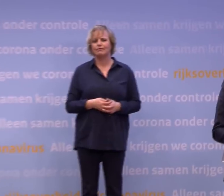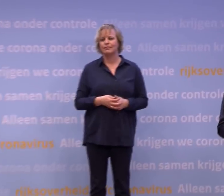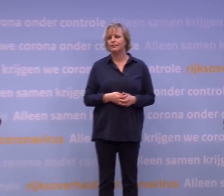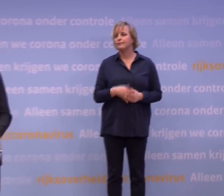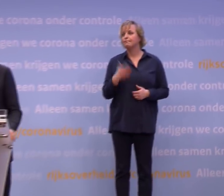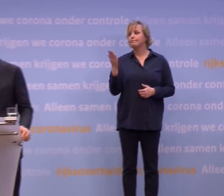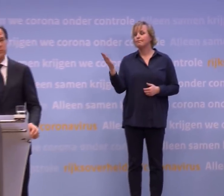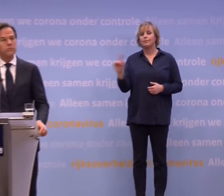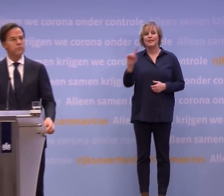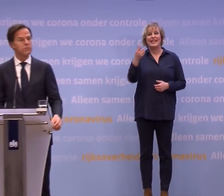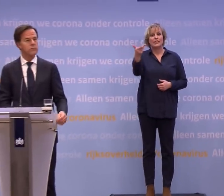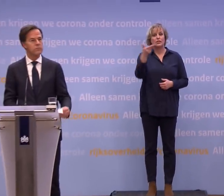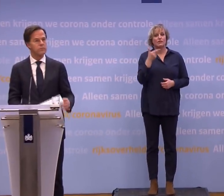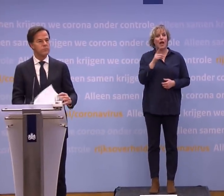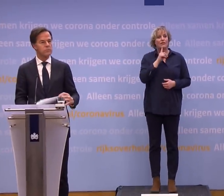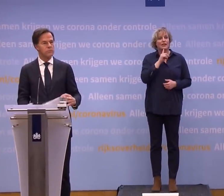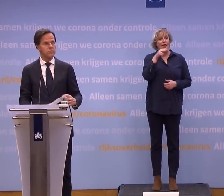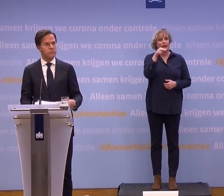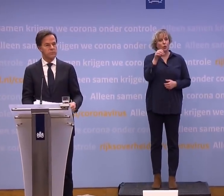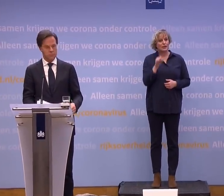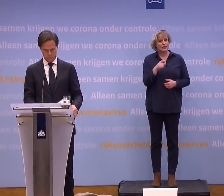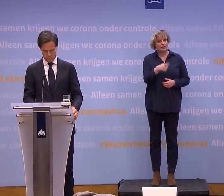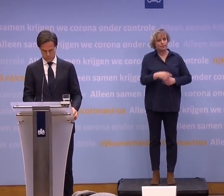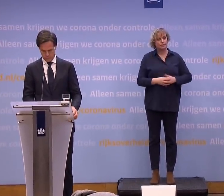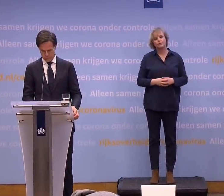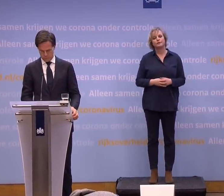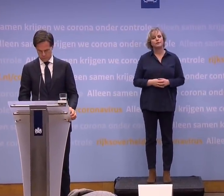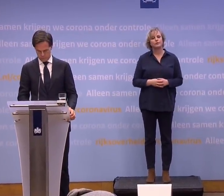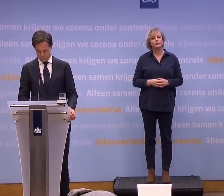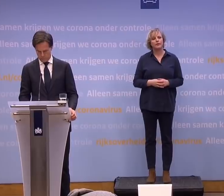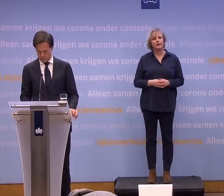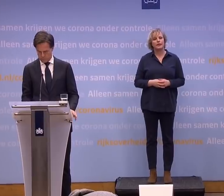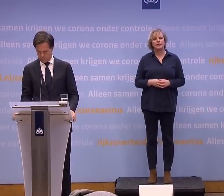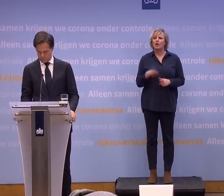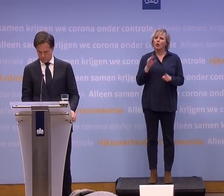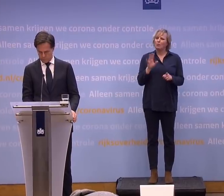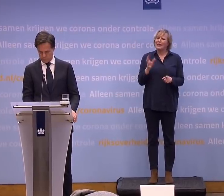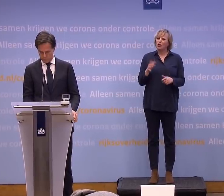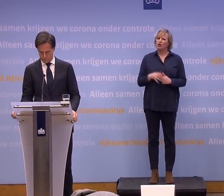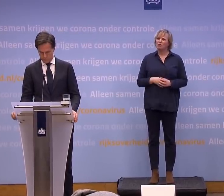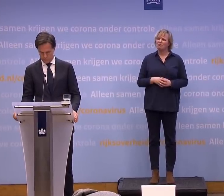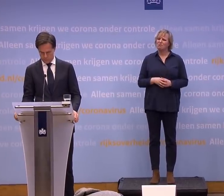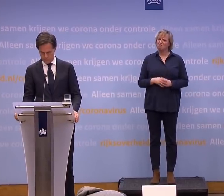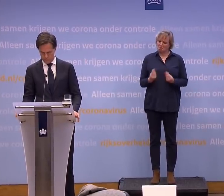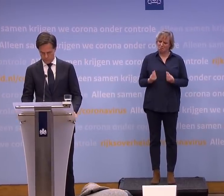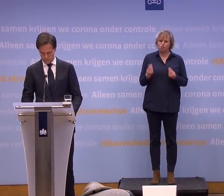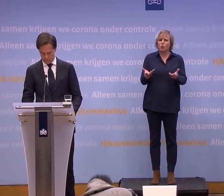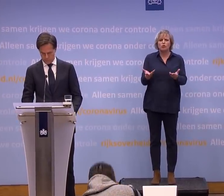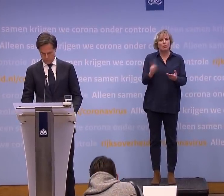Wie mag ik als eerste het woord geven? NOS. Meneer Rutte, ja, dit is geen gemakkelijke boodschap.